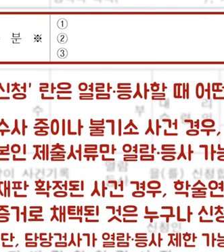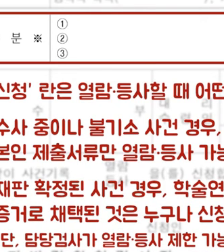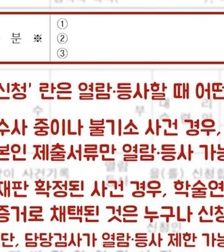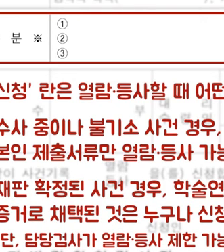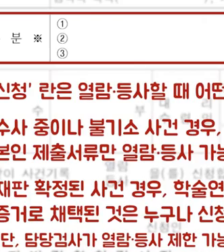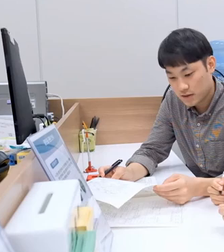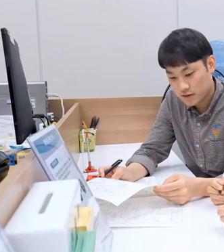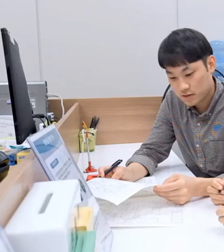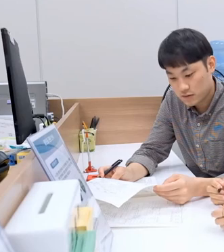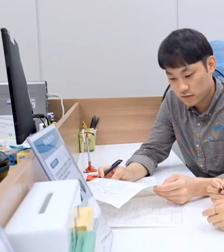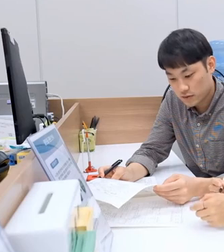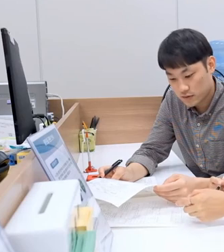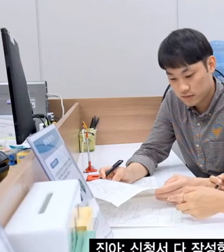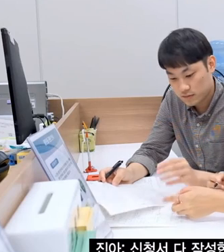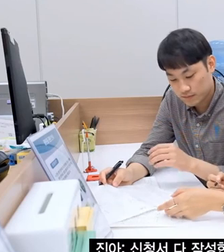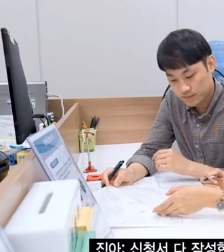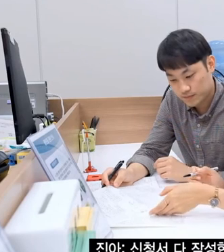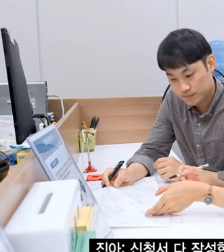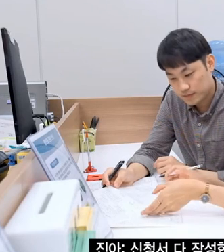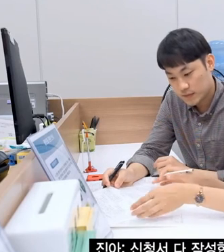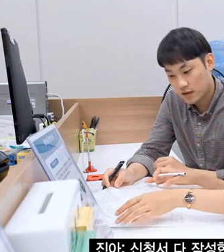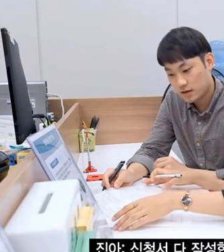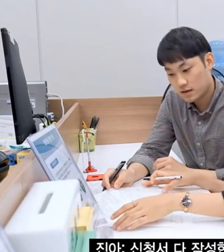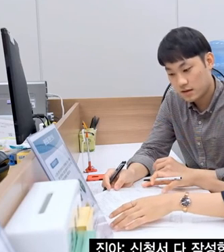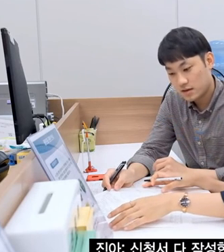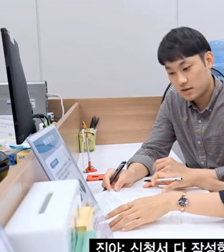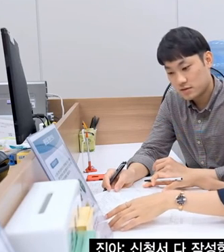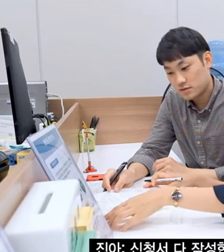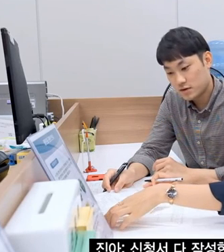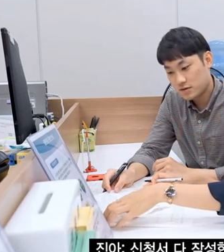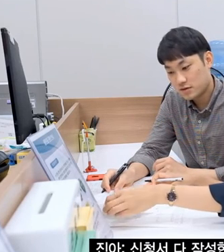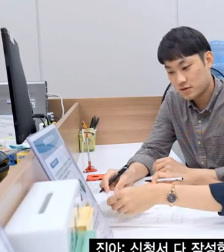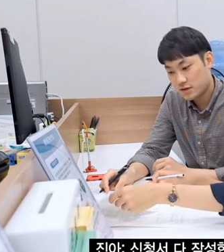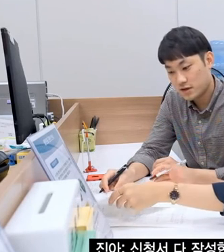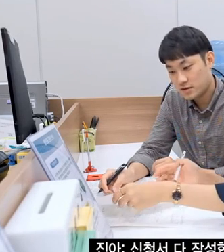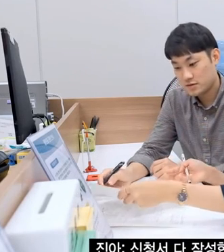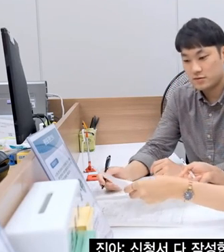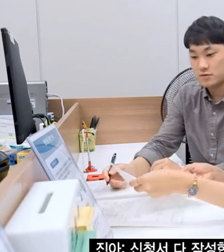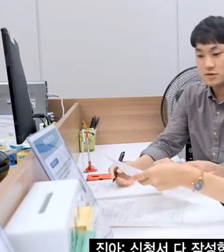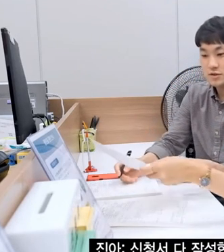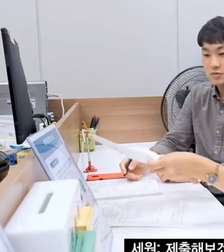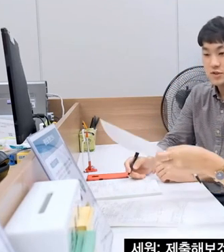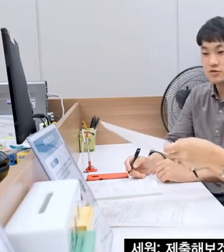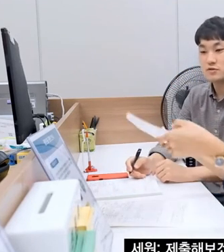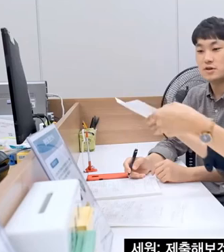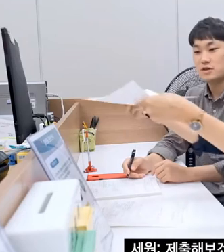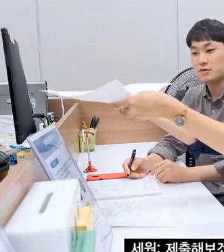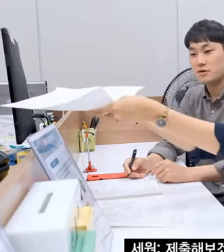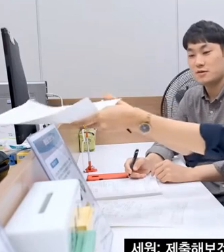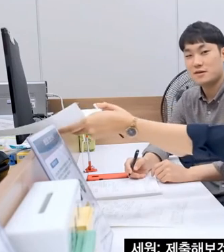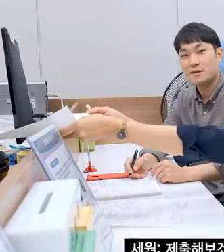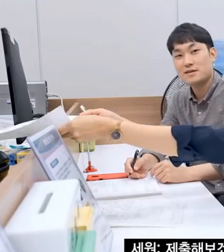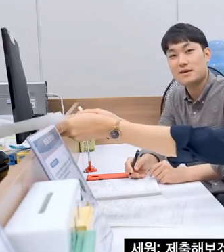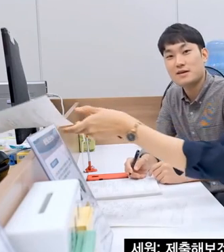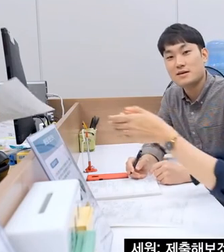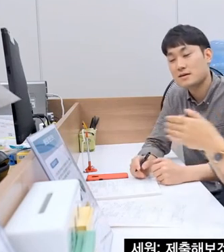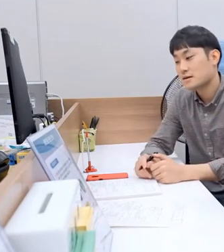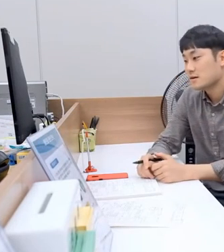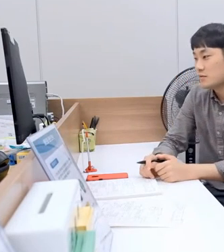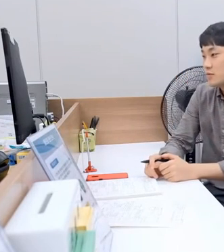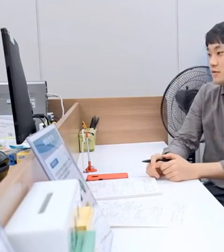지우고 열람 등사를 하더라고요. 그러면 저희가 얼추 다 네. 신청서를 작성한 것 것 같은데 같은데 한번 제출을 해서 제출을 하고